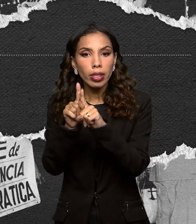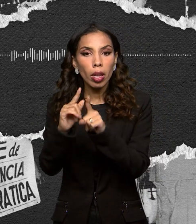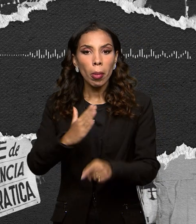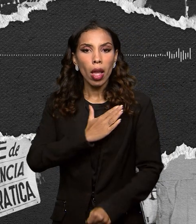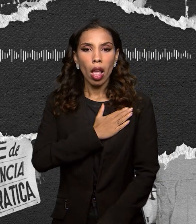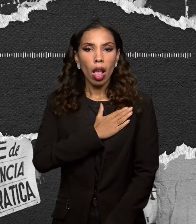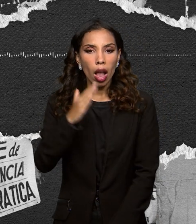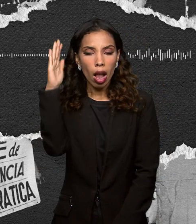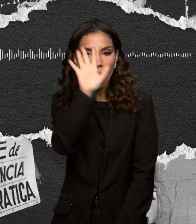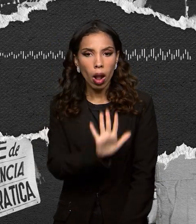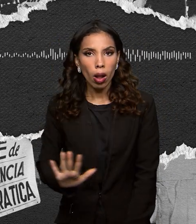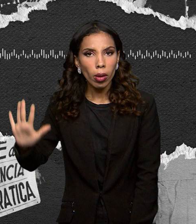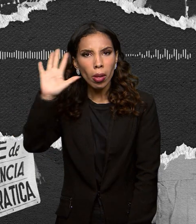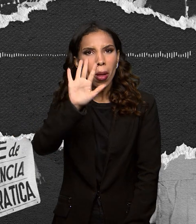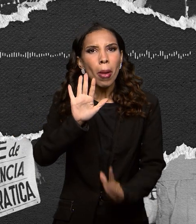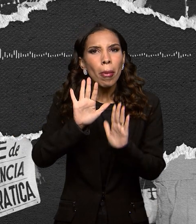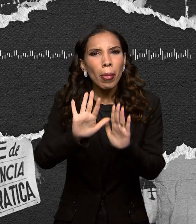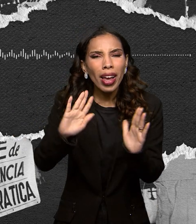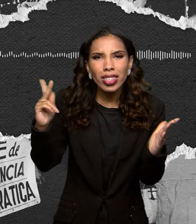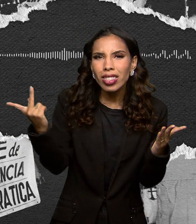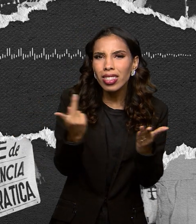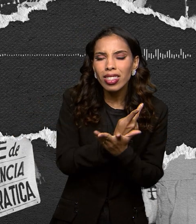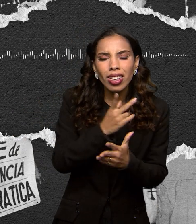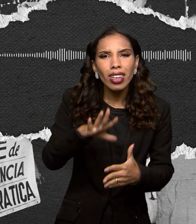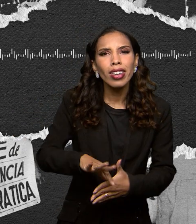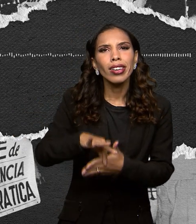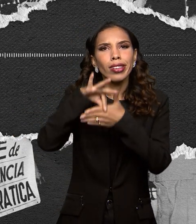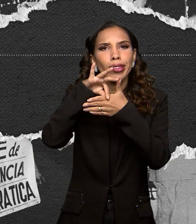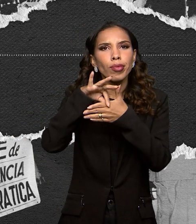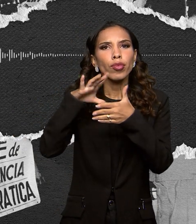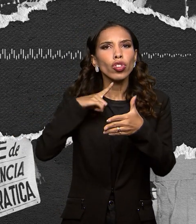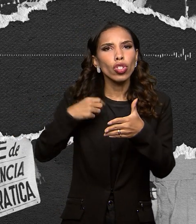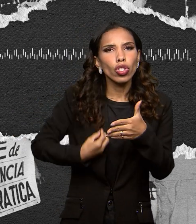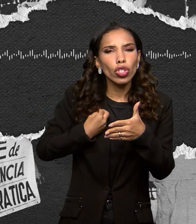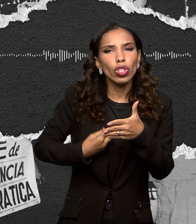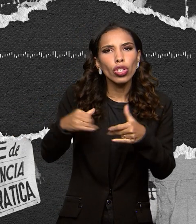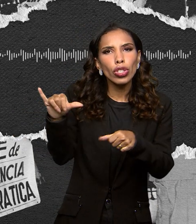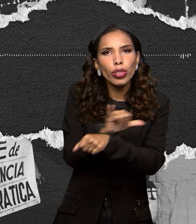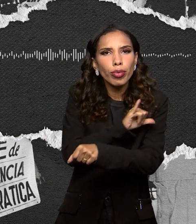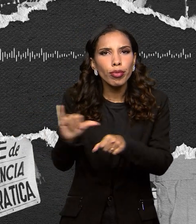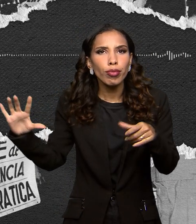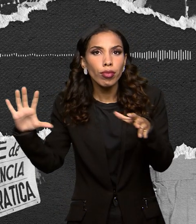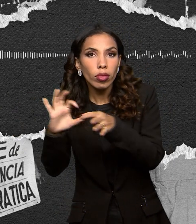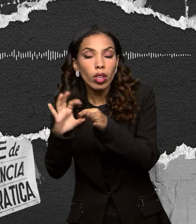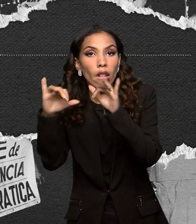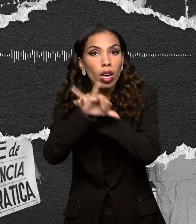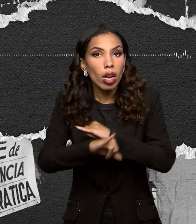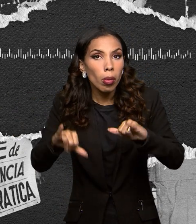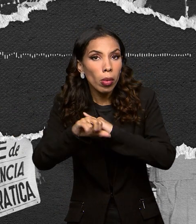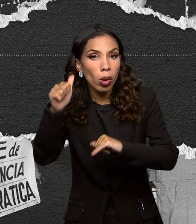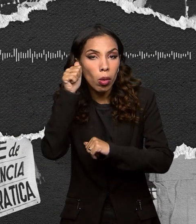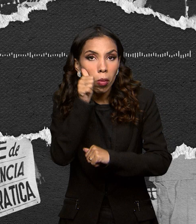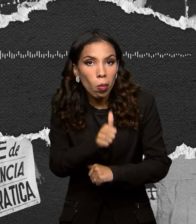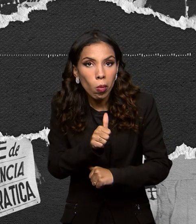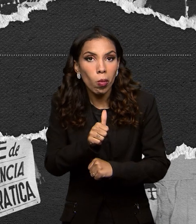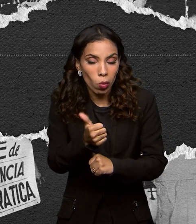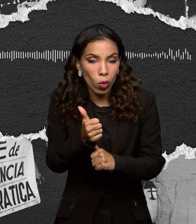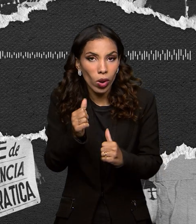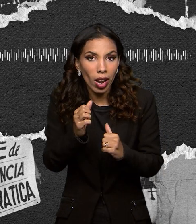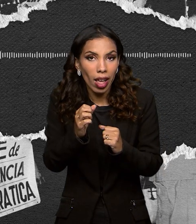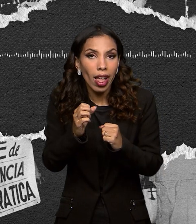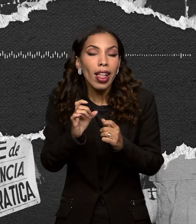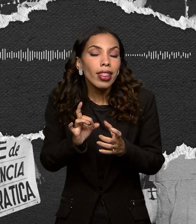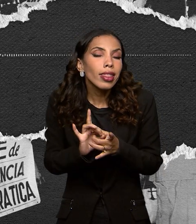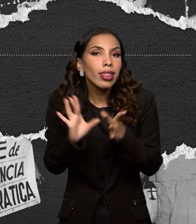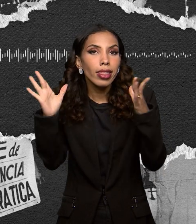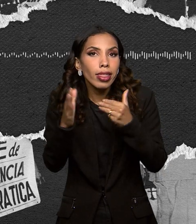pátria. Acontece que as lideranças dos movimentos tinham conexões. A campanha da Mulher pela Democracia, ou CANDE, por exemplo,